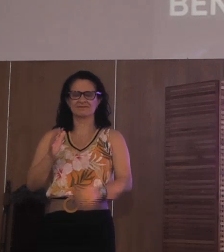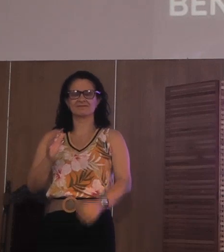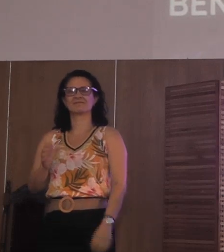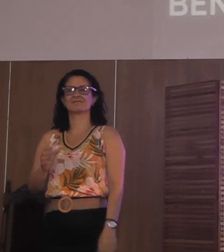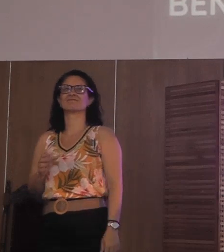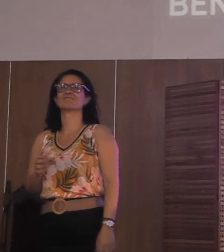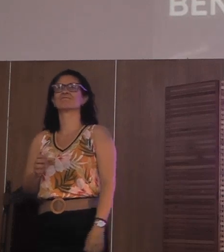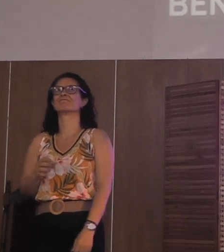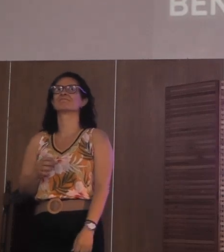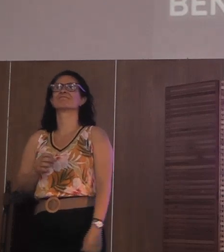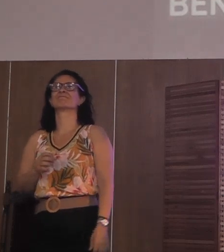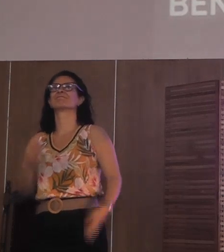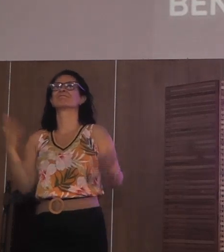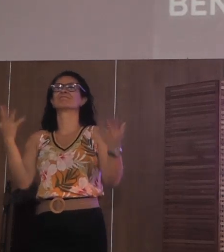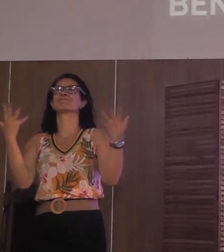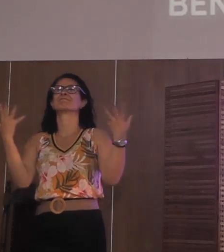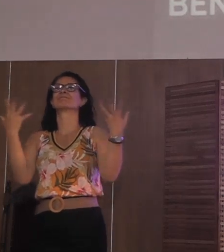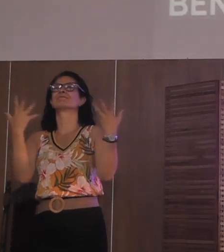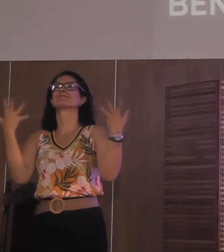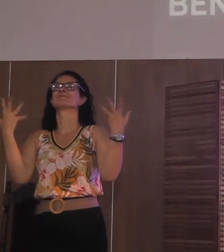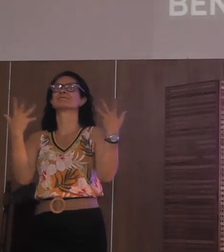Jesus, bendito,